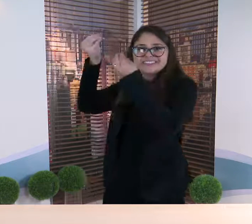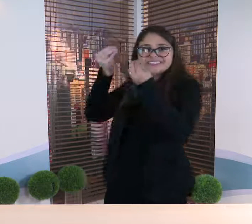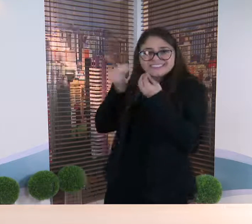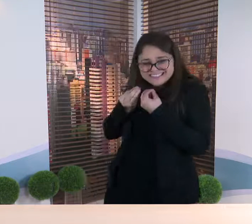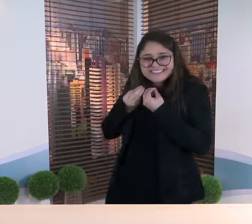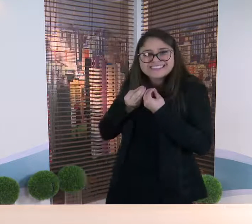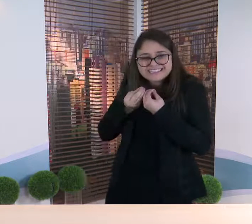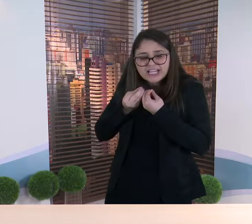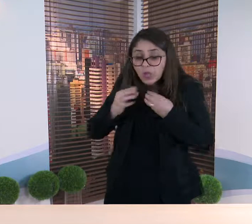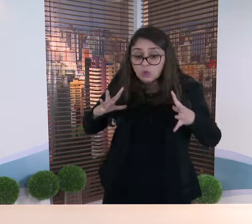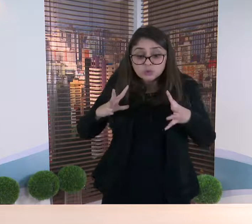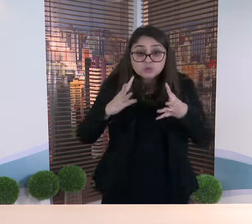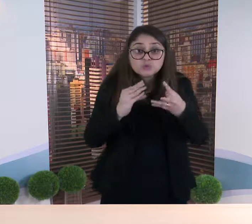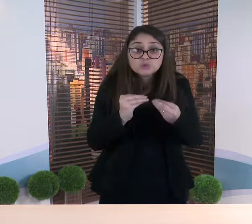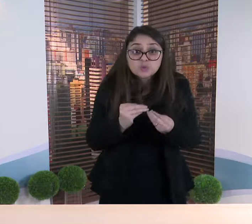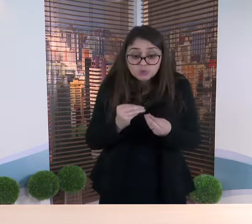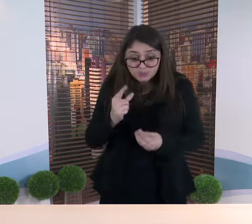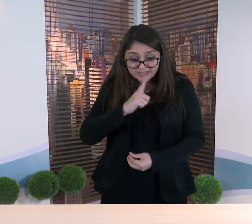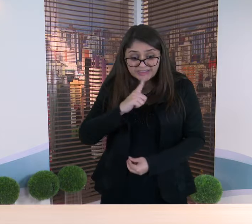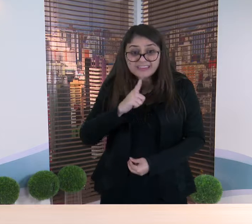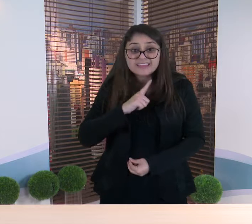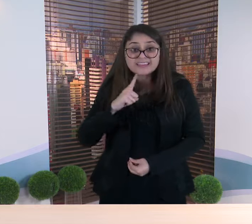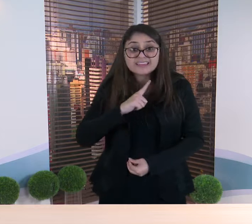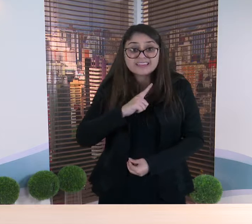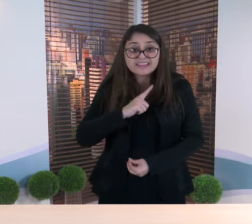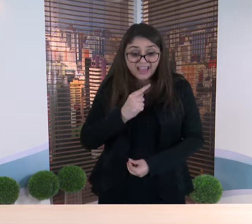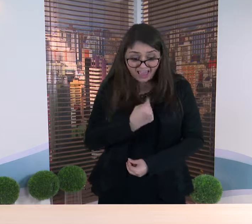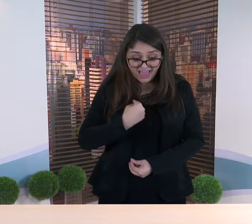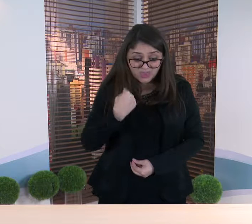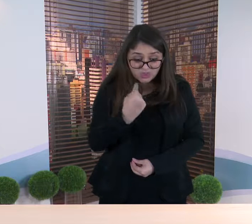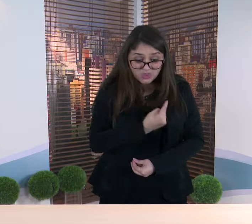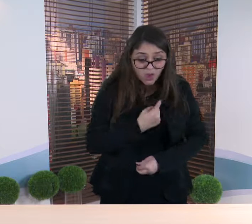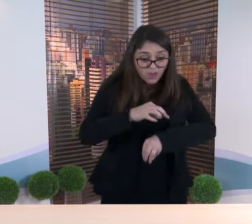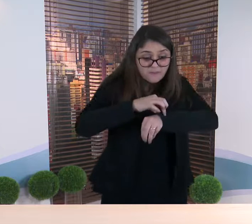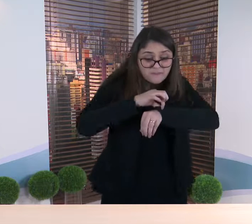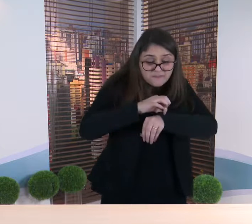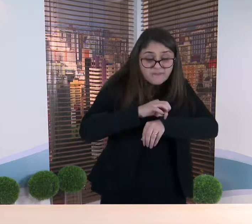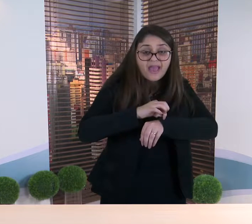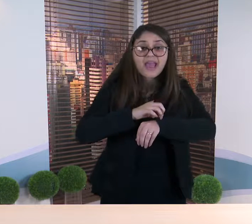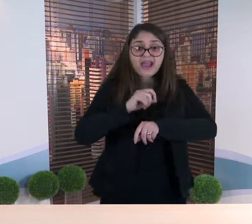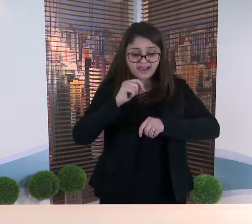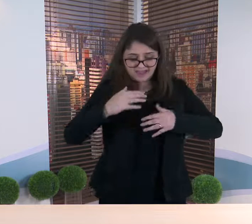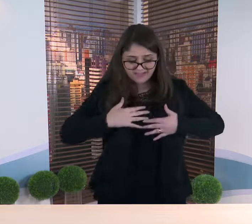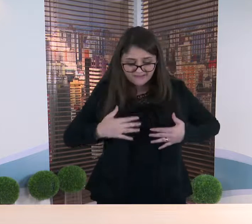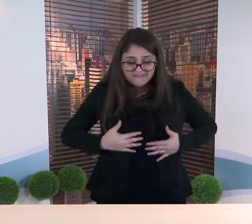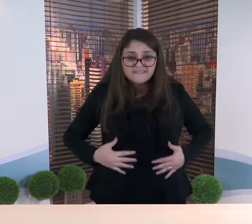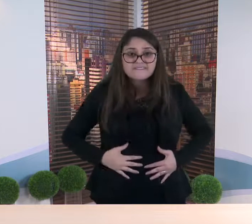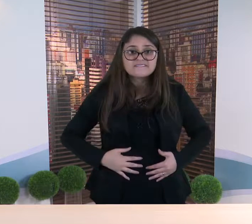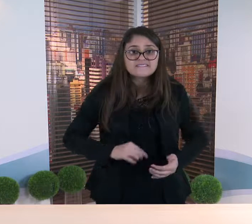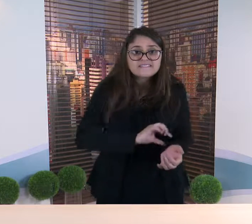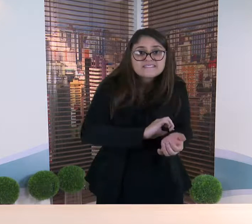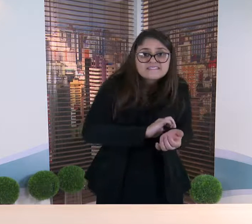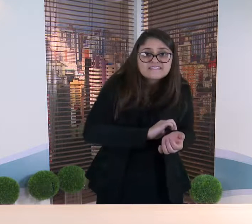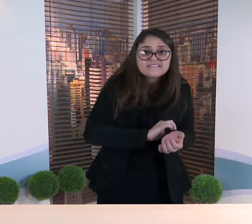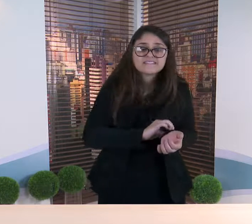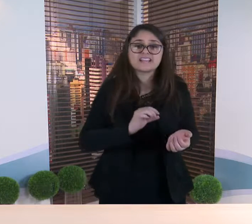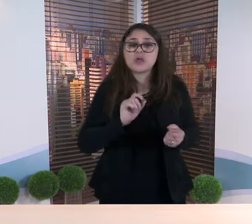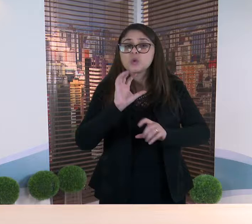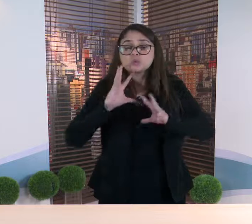vida. Tudo o que temos são ossos envoltos em pele, órgãos, nervos e músculos,